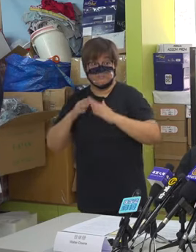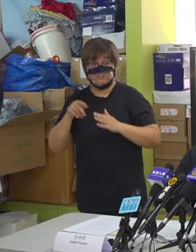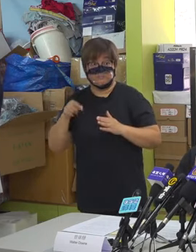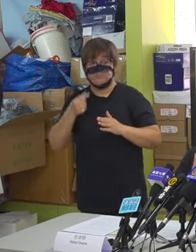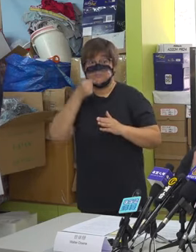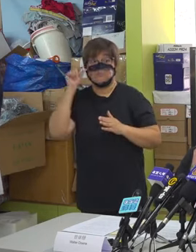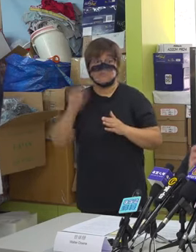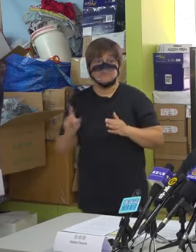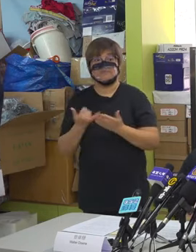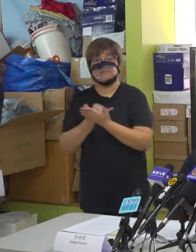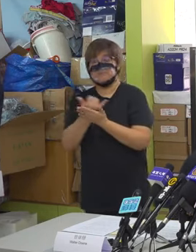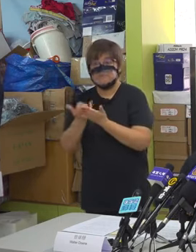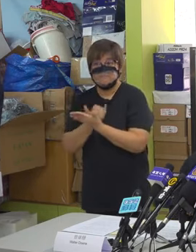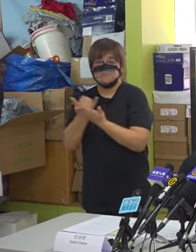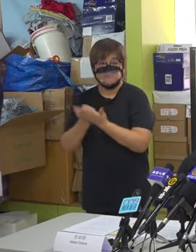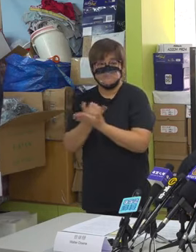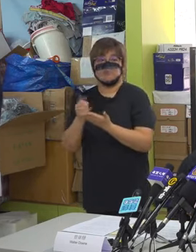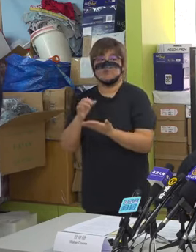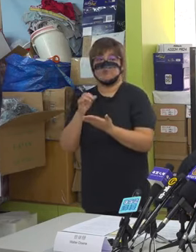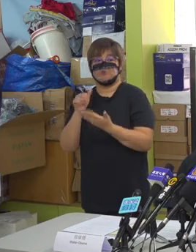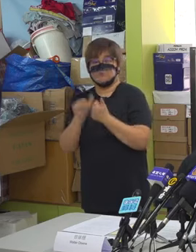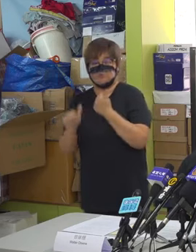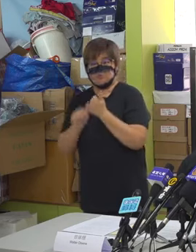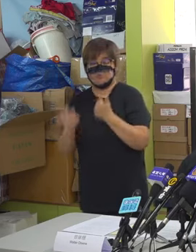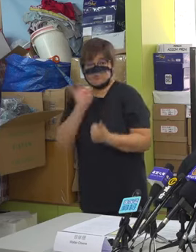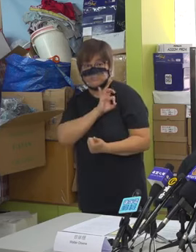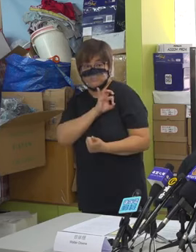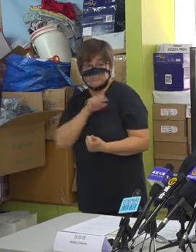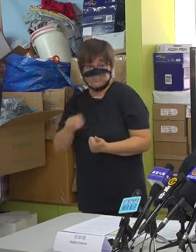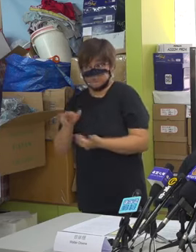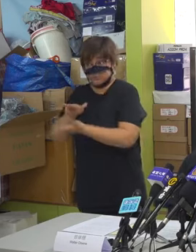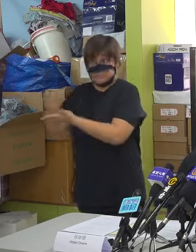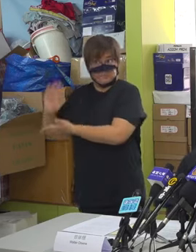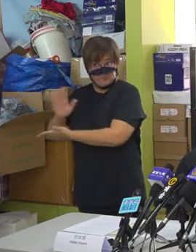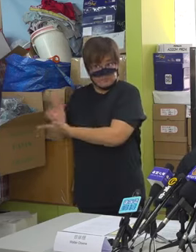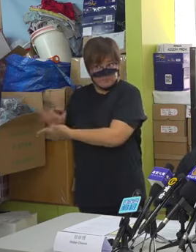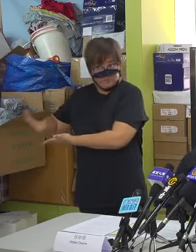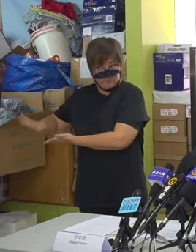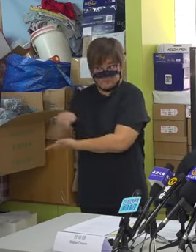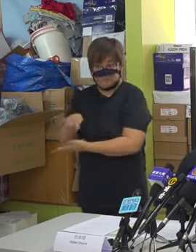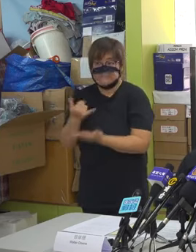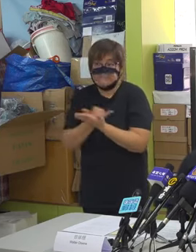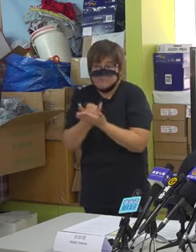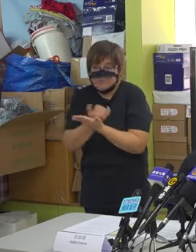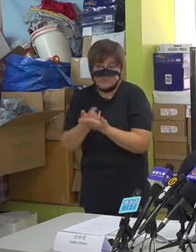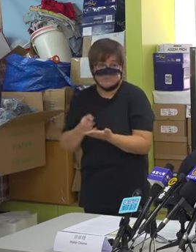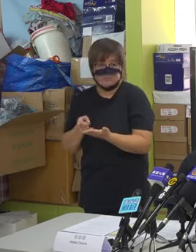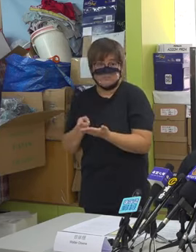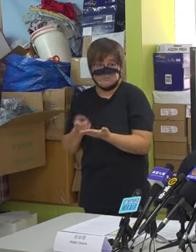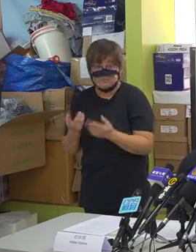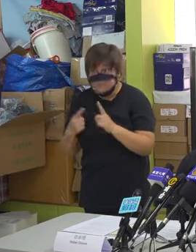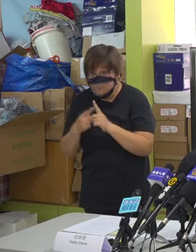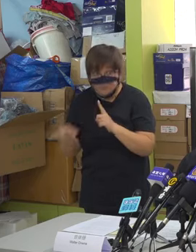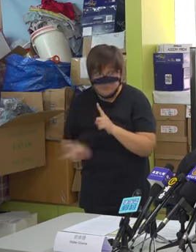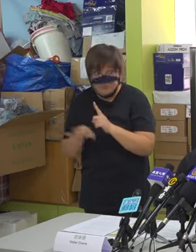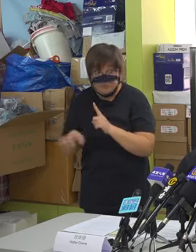好明顯，檢討委員會係一個煙幕，係一種語言藝術。